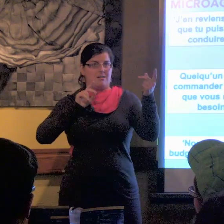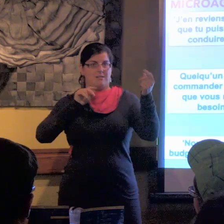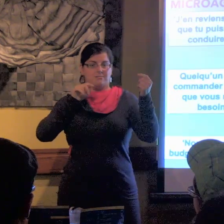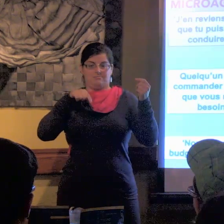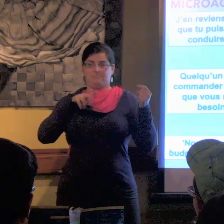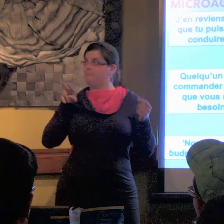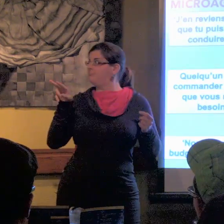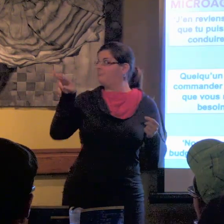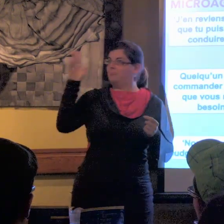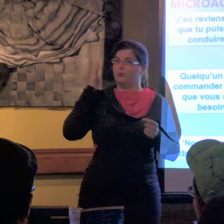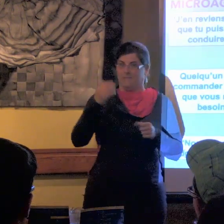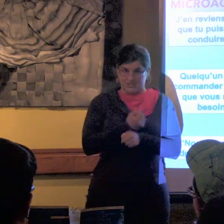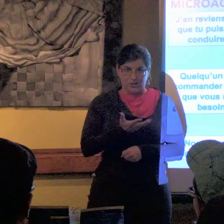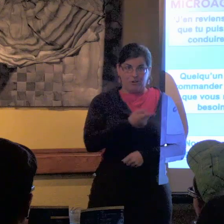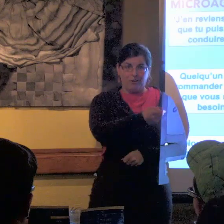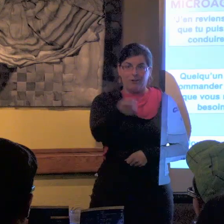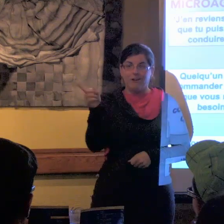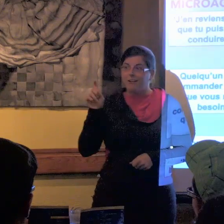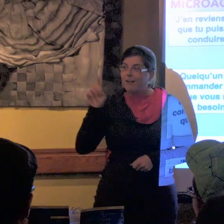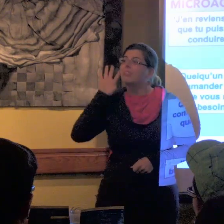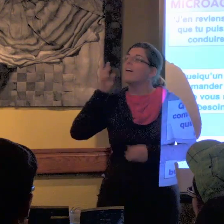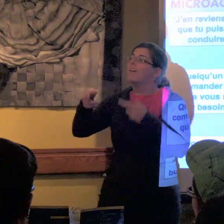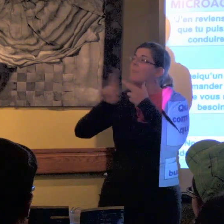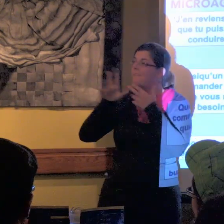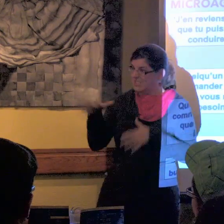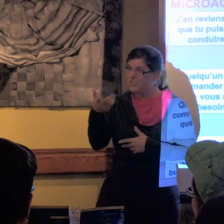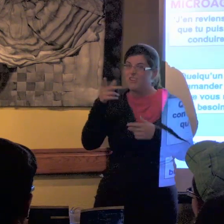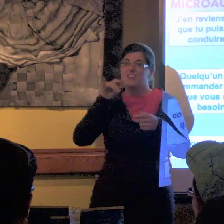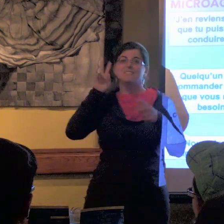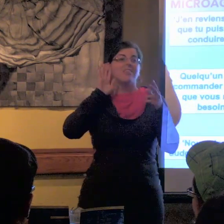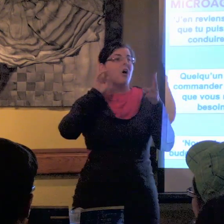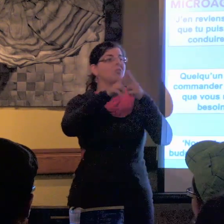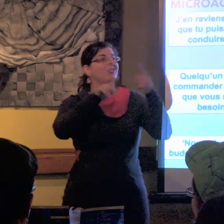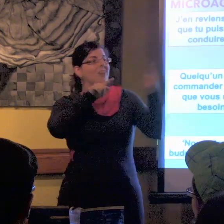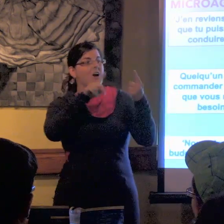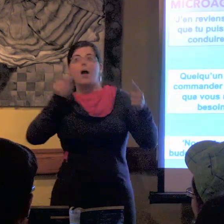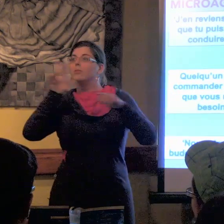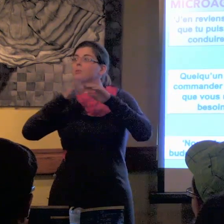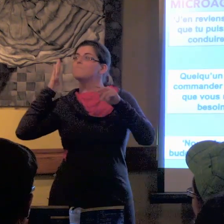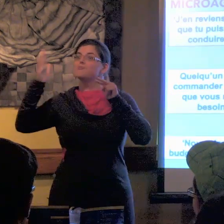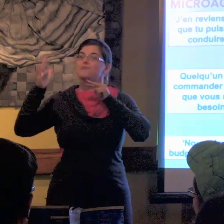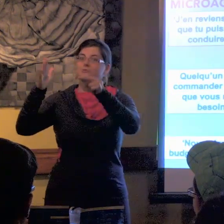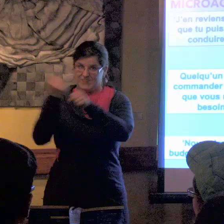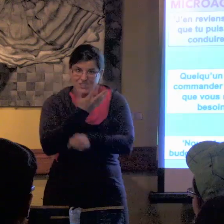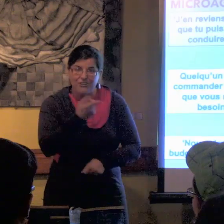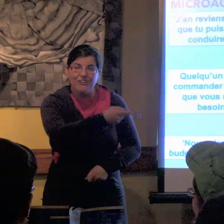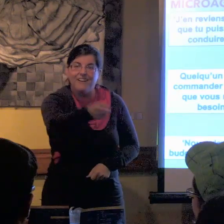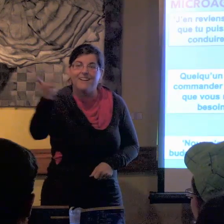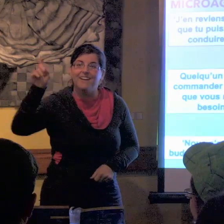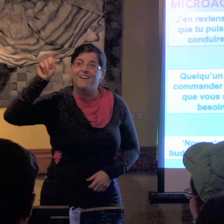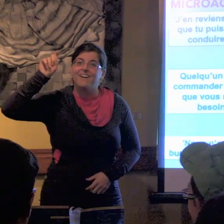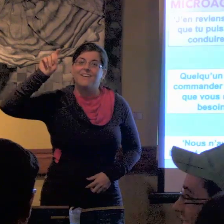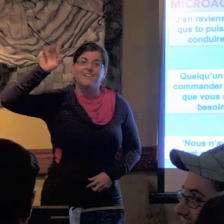mal à quelque part. Si on est deux personnes entendantes, qui ne se sont pas vus depuis plusieurs années. Est-ce que si vous voyez quelqu'un, est-ce que vous croyez que vous